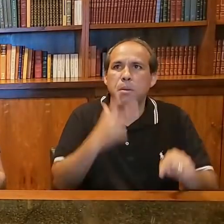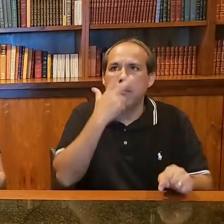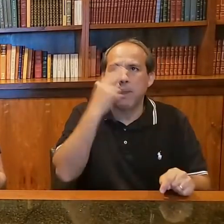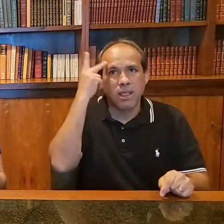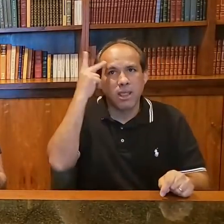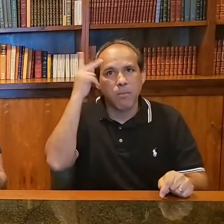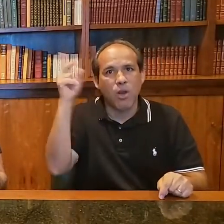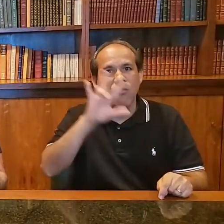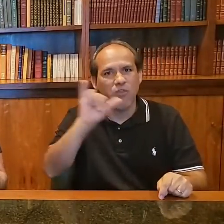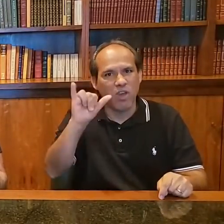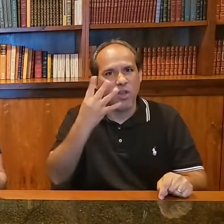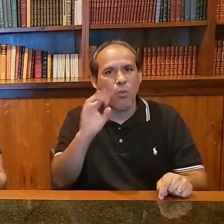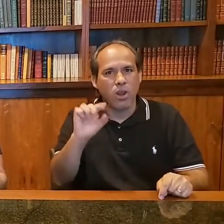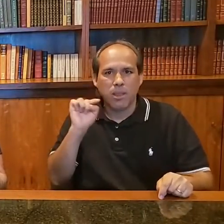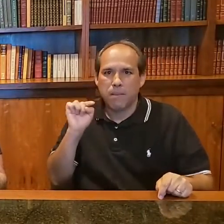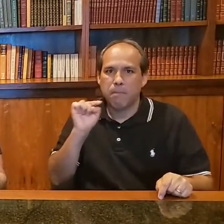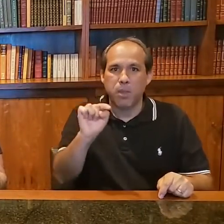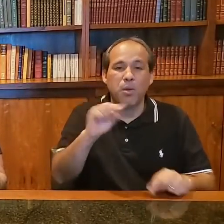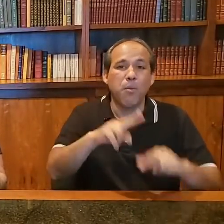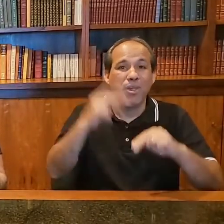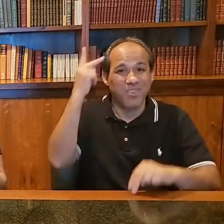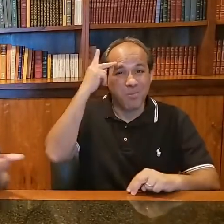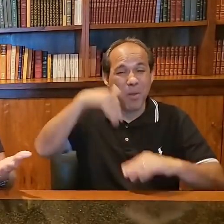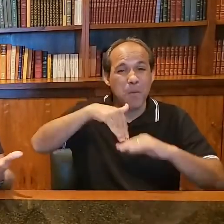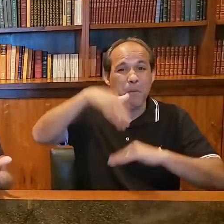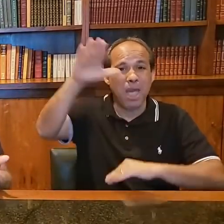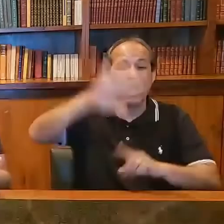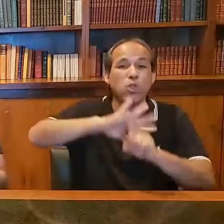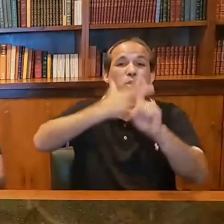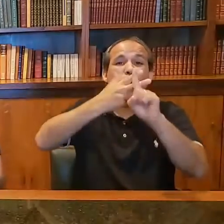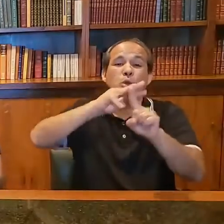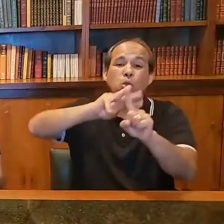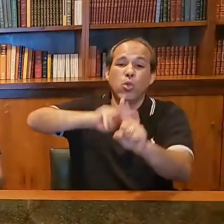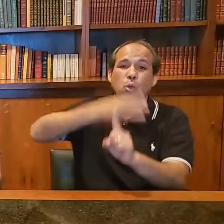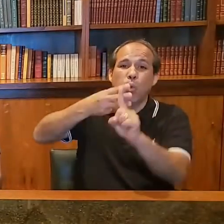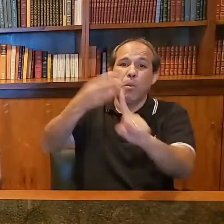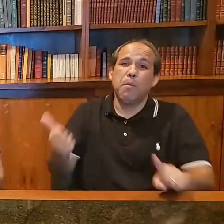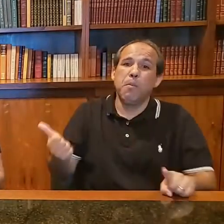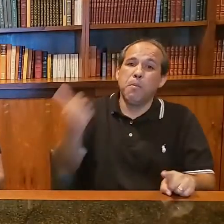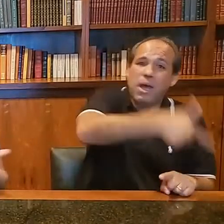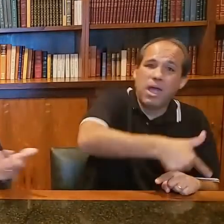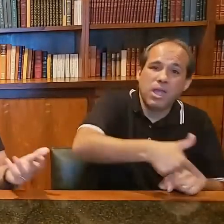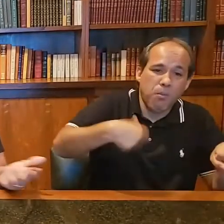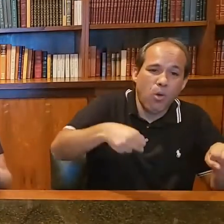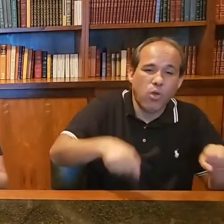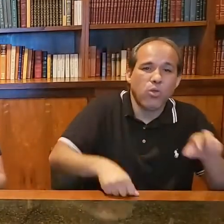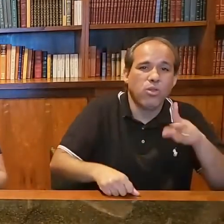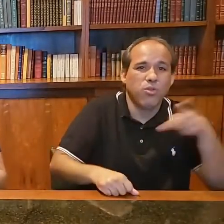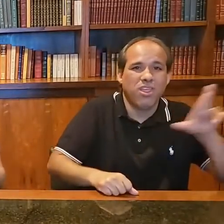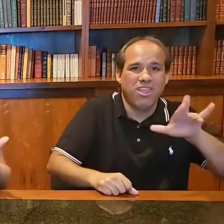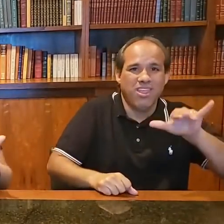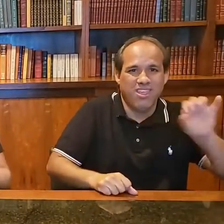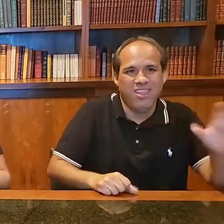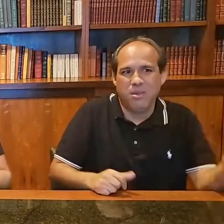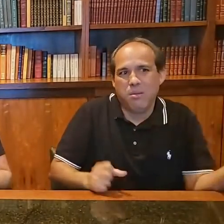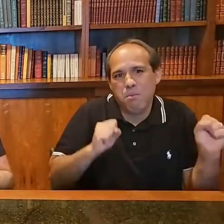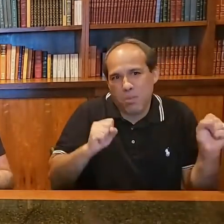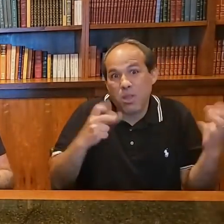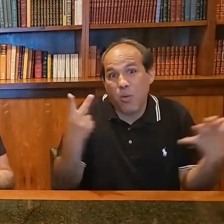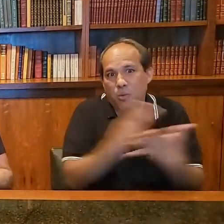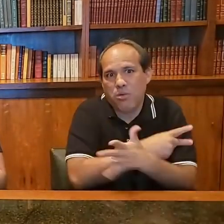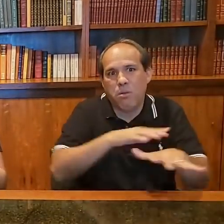logicamente, tem um potencial mais do triplo do número de motociclistas do Rio de Janeiro. Então tudo pode